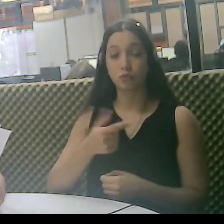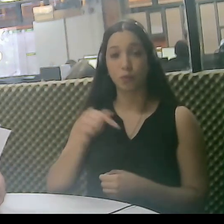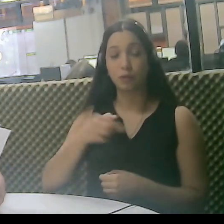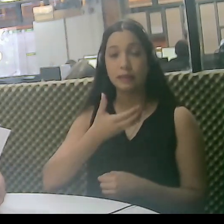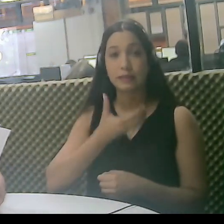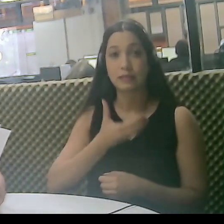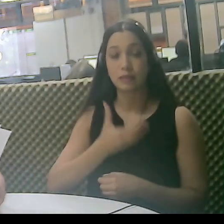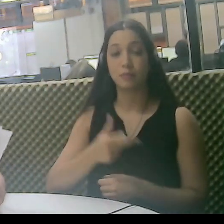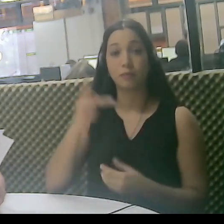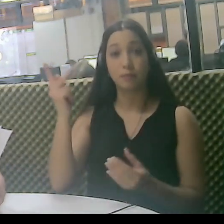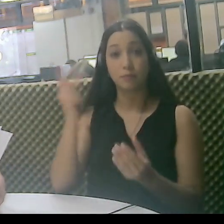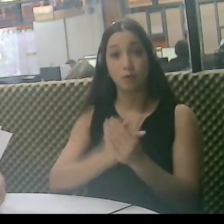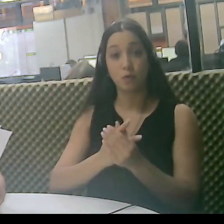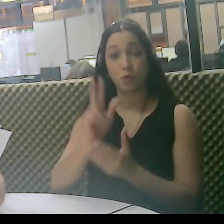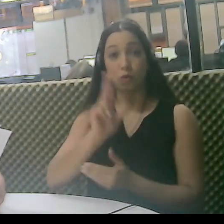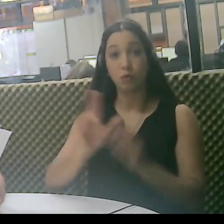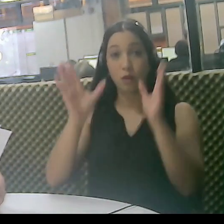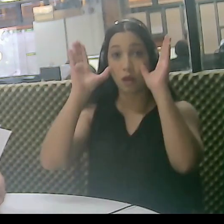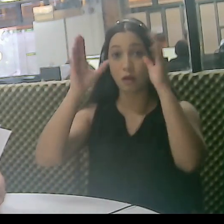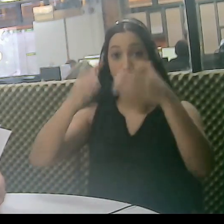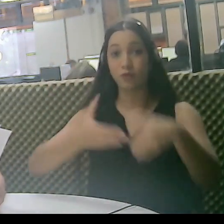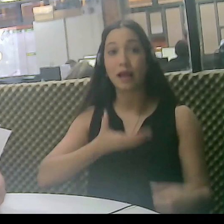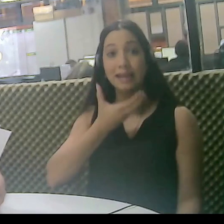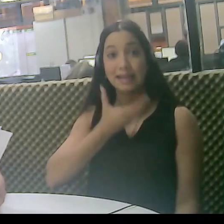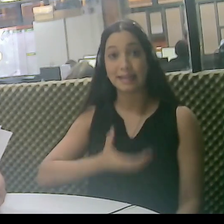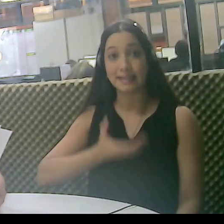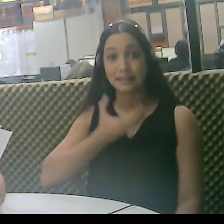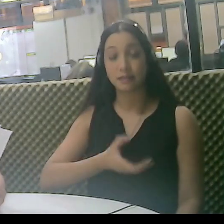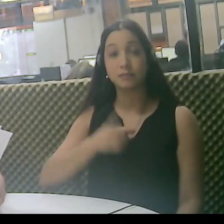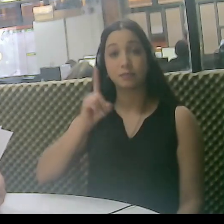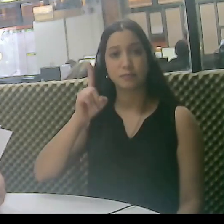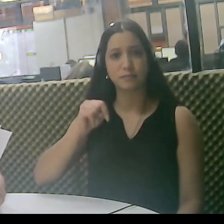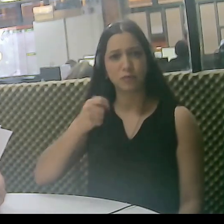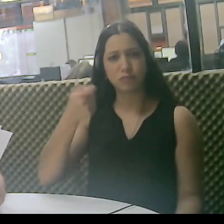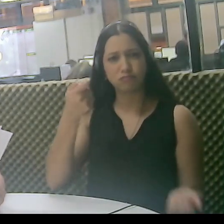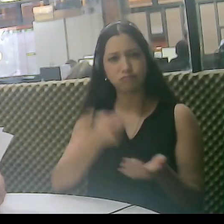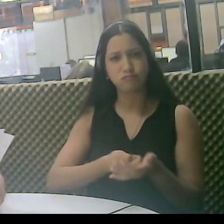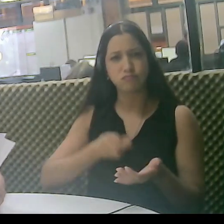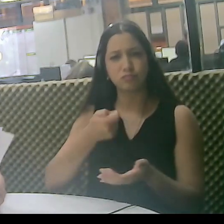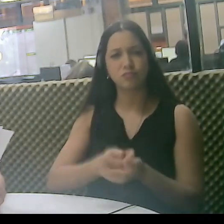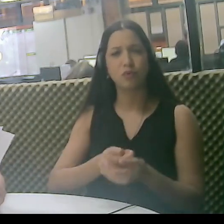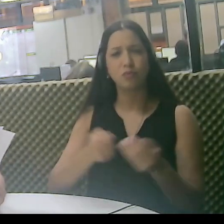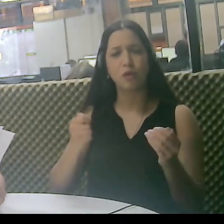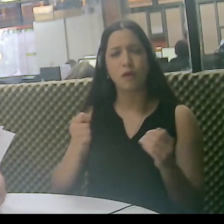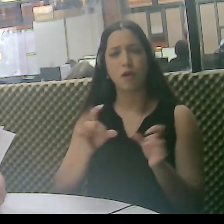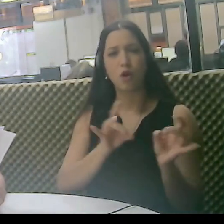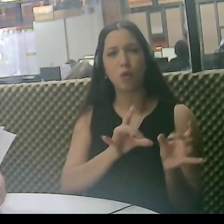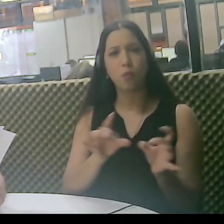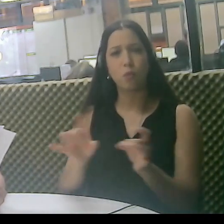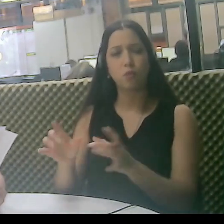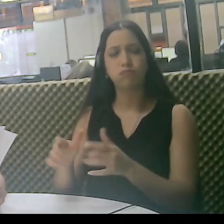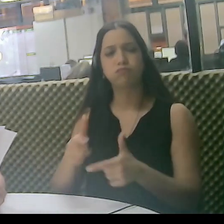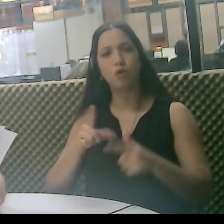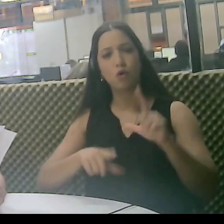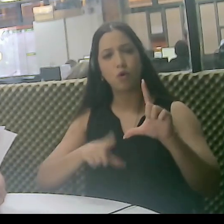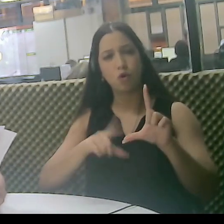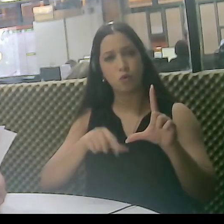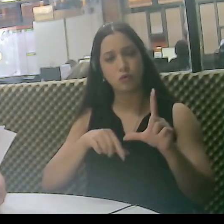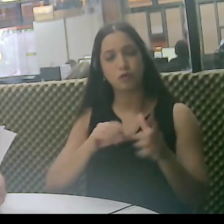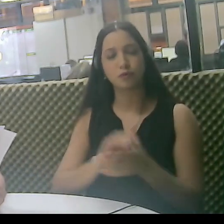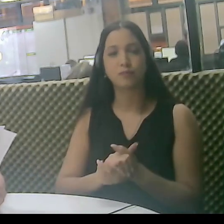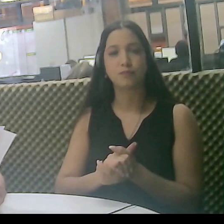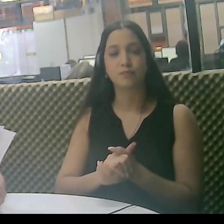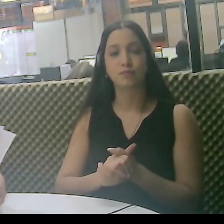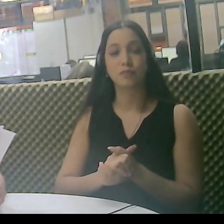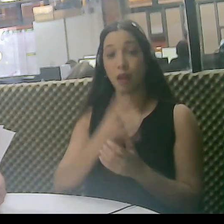Procon Uberlândia estarão focadas no período natalino, onde há uma intensa movimentação do comércio. A unidade